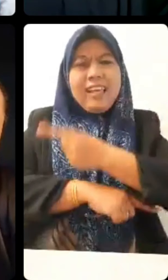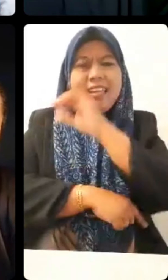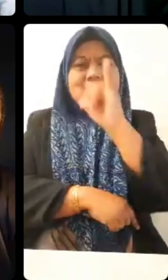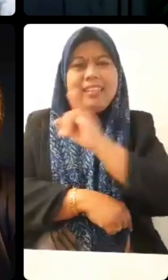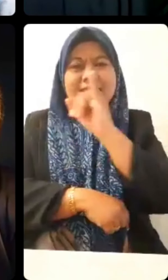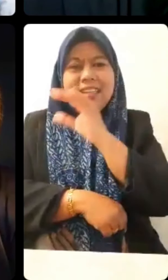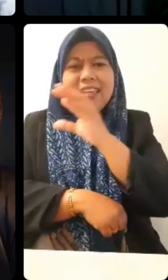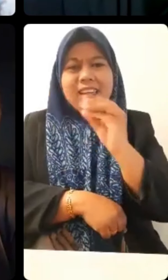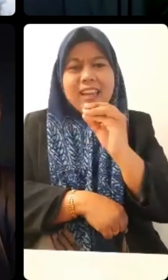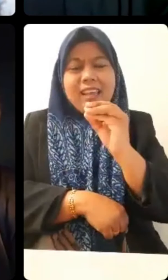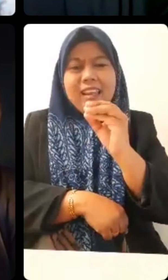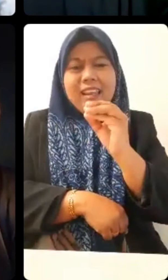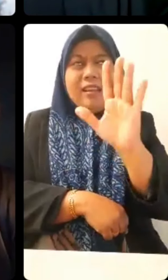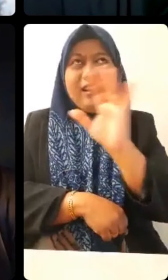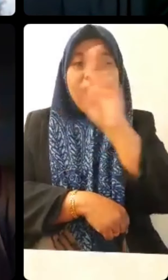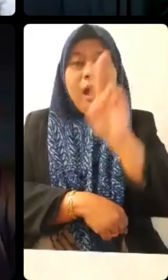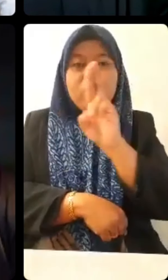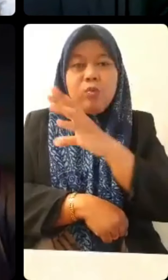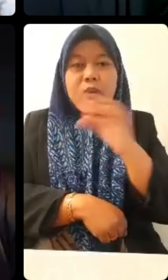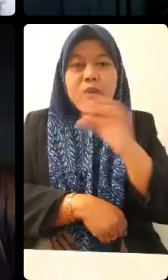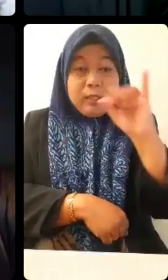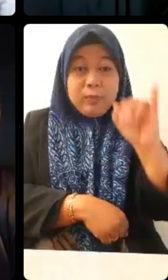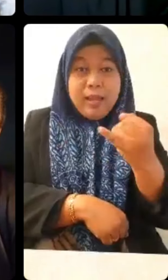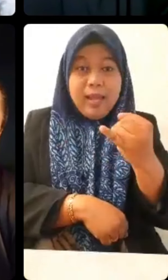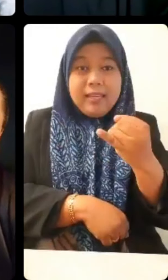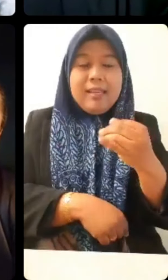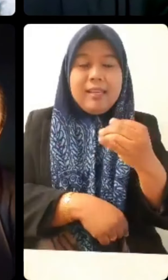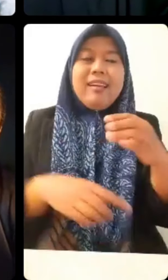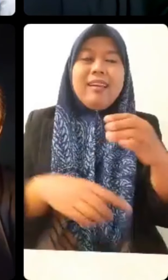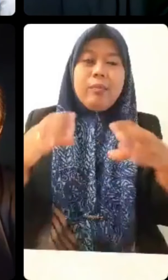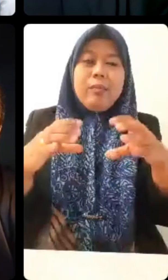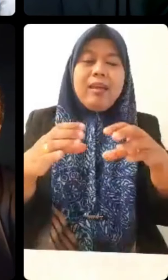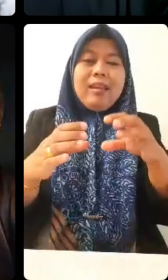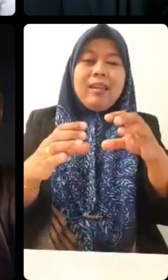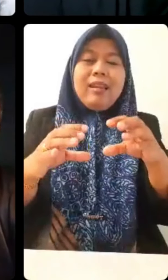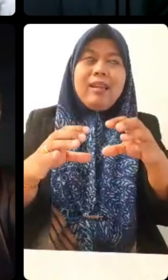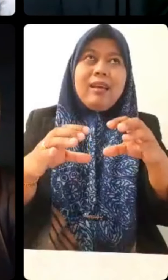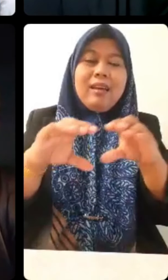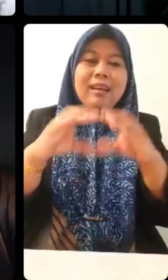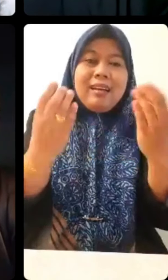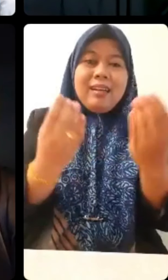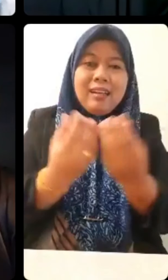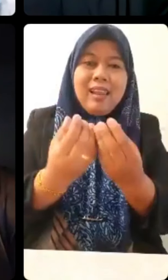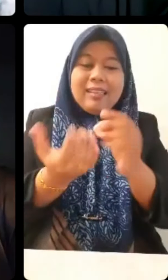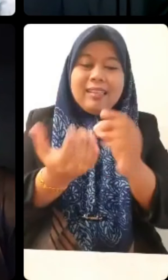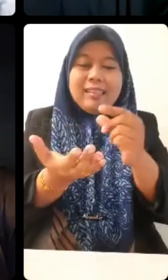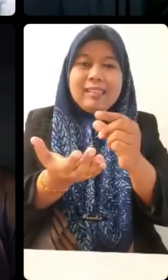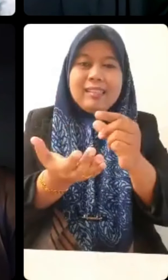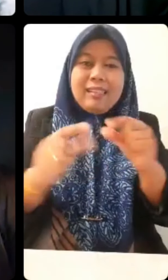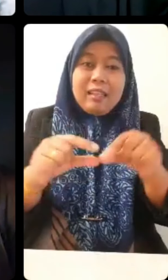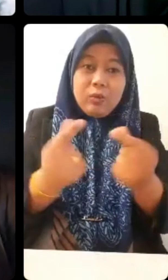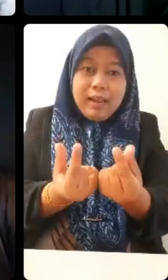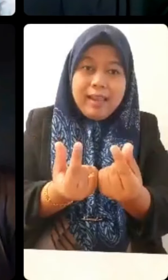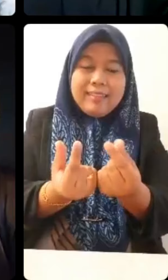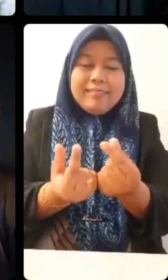kelas mengaji lah. Kelas mengaji isyarat. Okey, kalau bersama untuk bersemuka